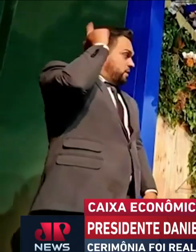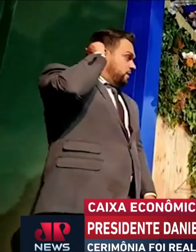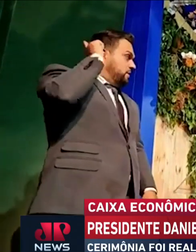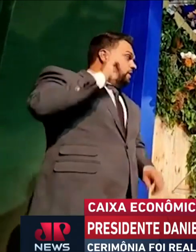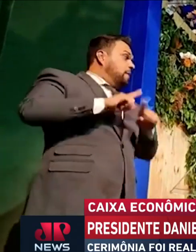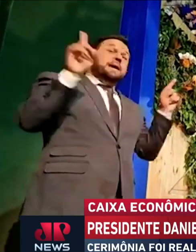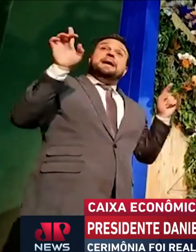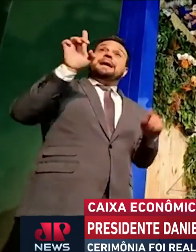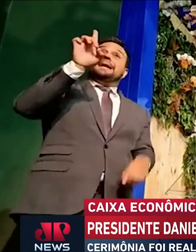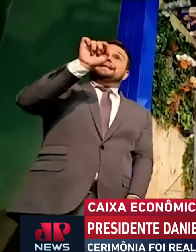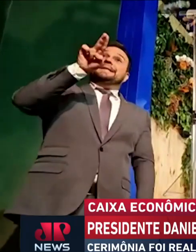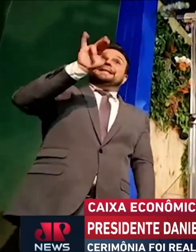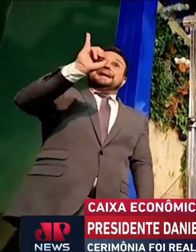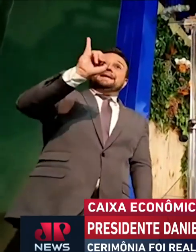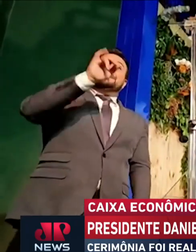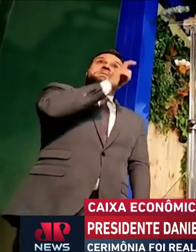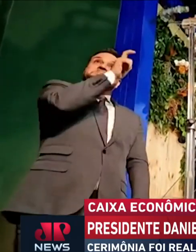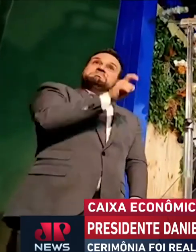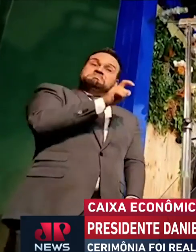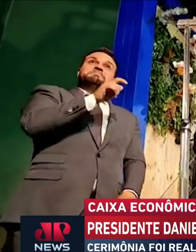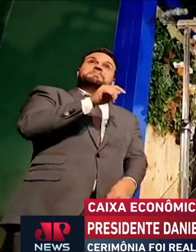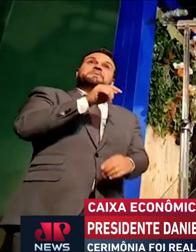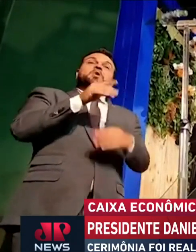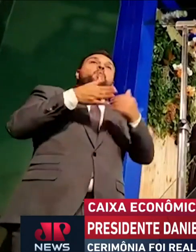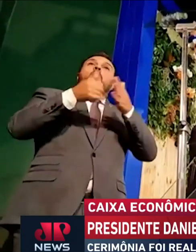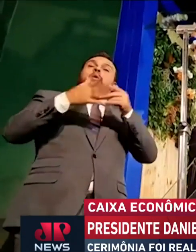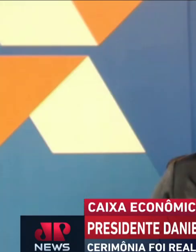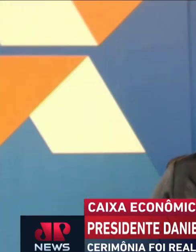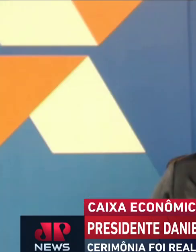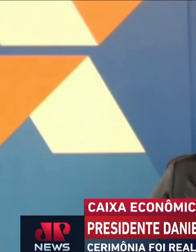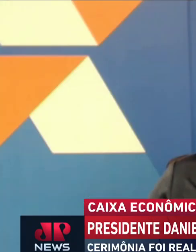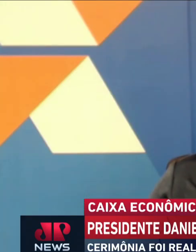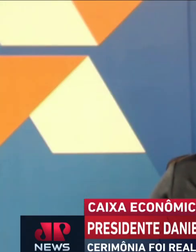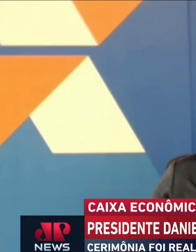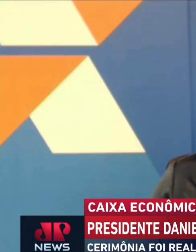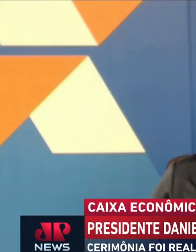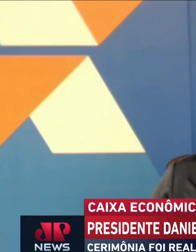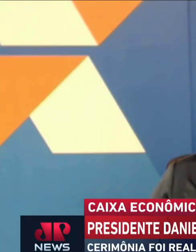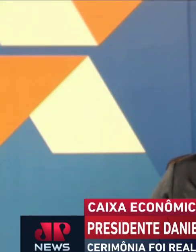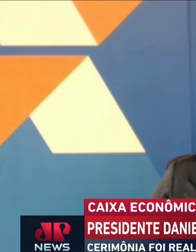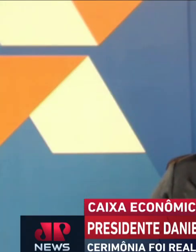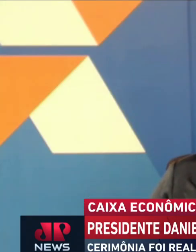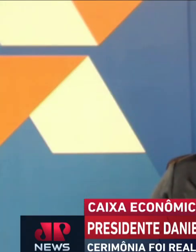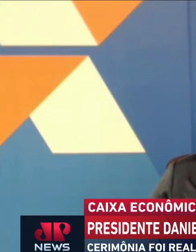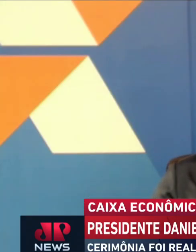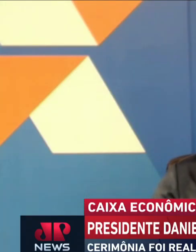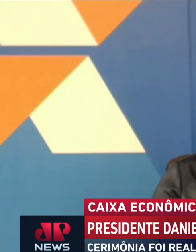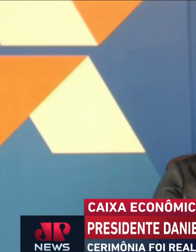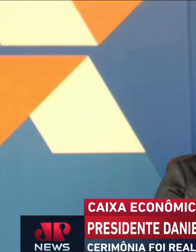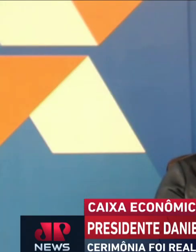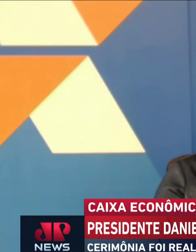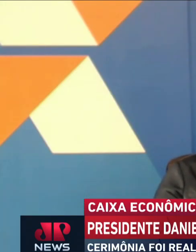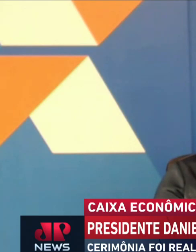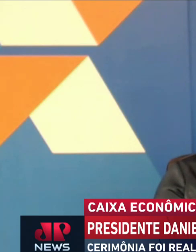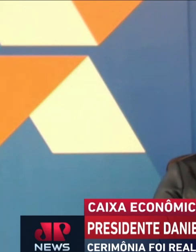Mas a Dani, o espaço da mulher é em qualquer lugar. Daniela Marques anunciou ainda a criação de um canal